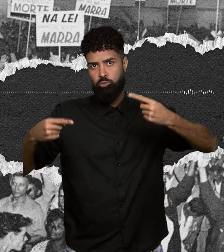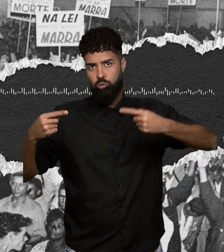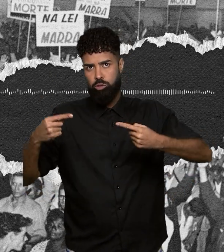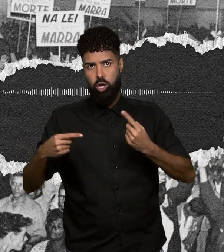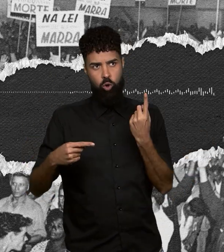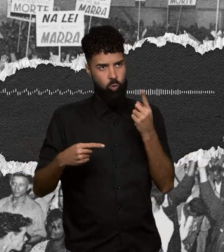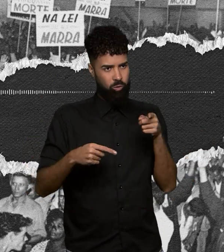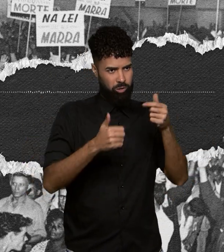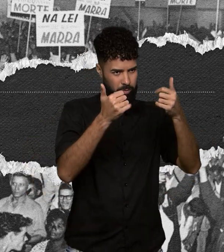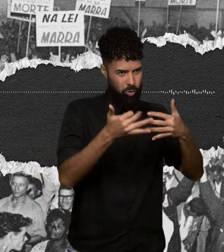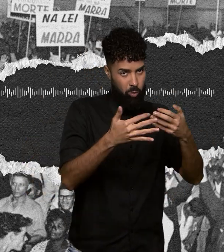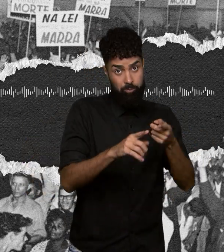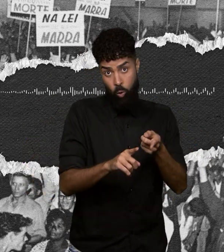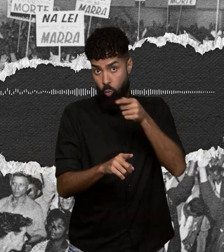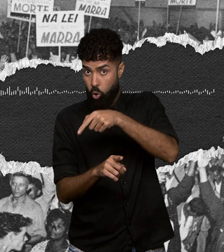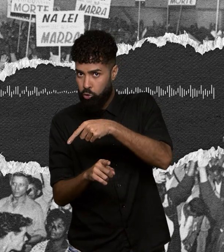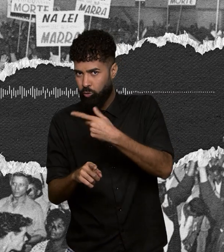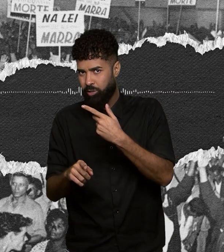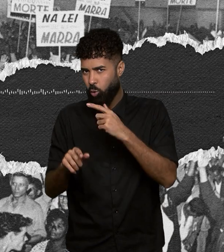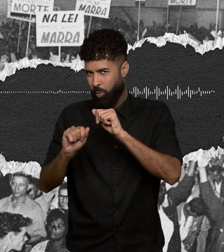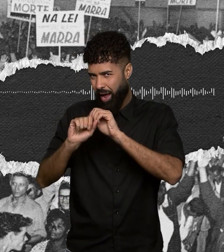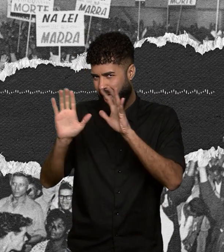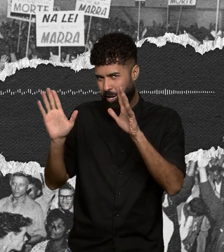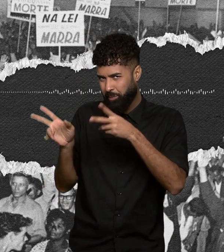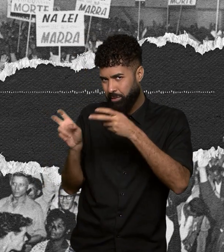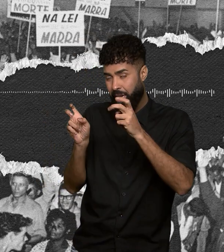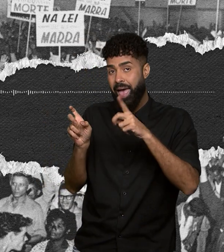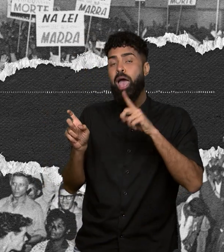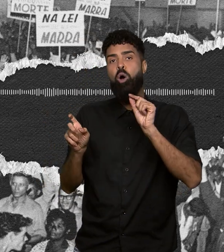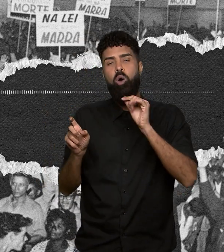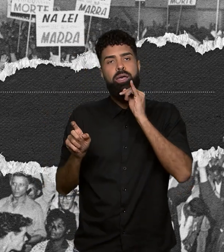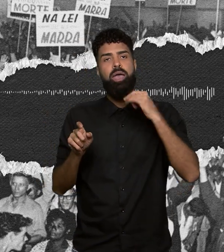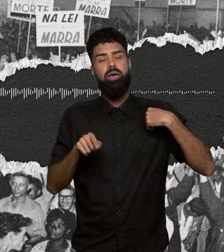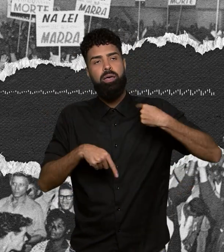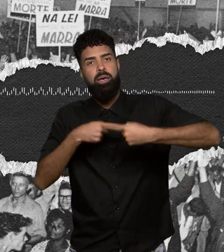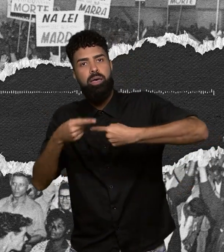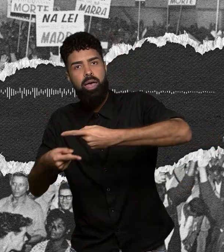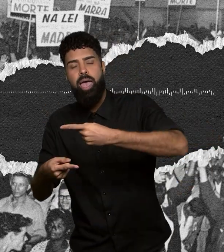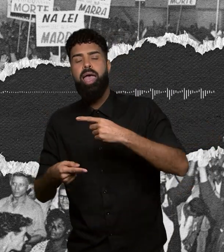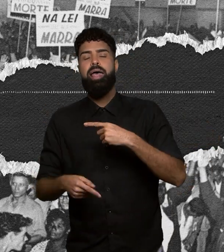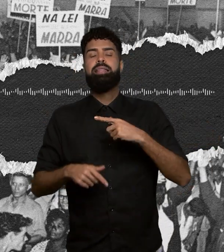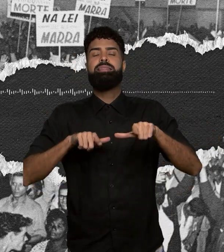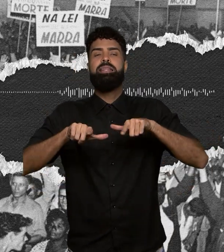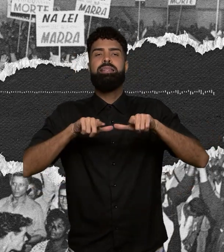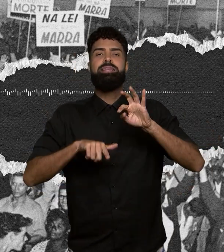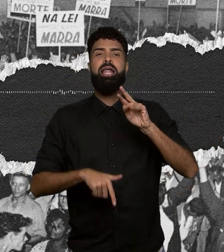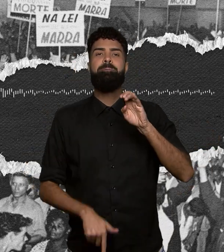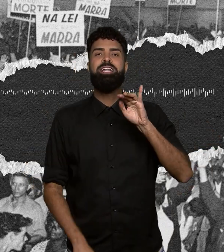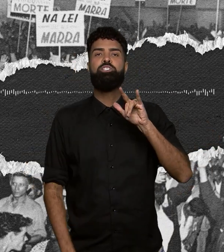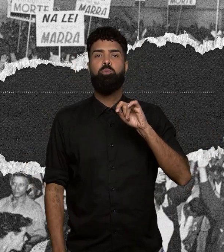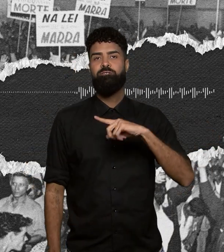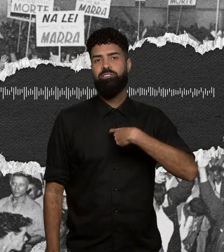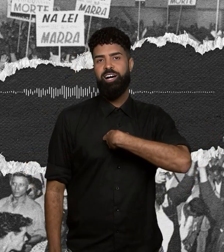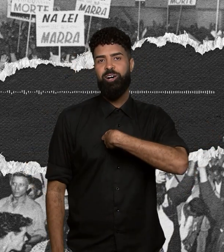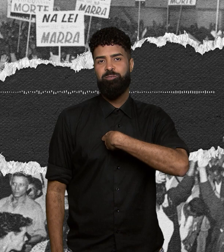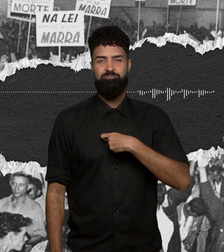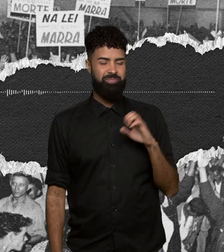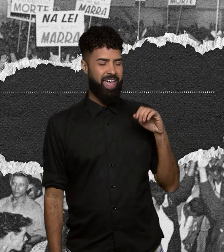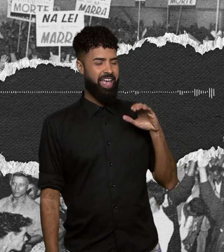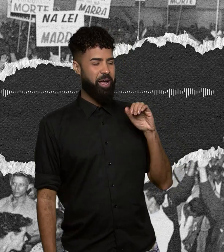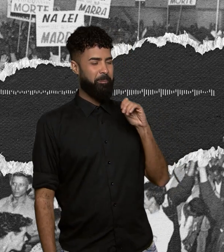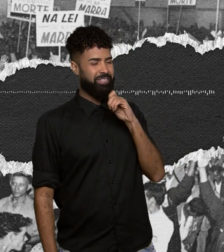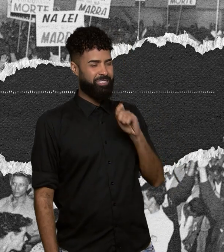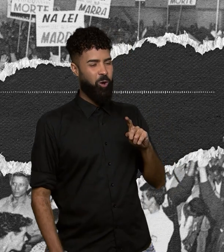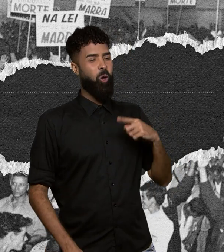o outro menos explícito é a herança Direta do trabalhismo de Vargas o anúncio da encampação foi visto como uma vitória do